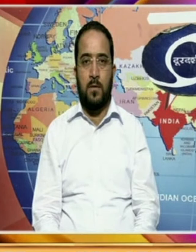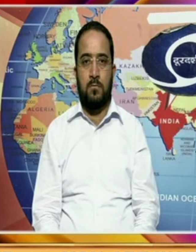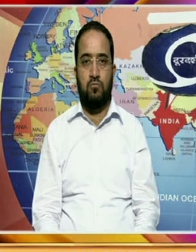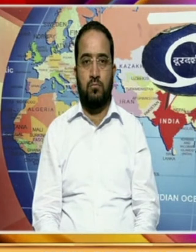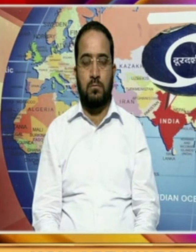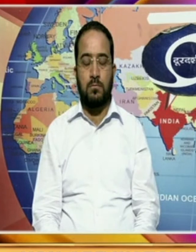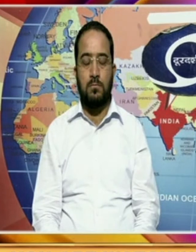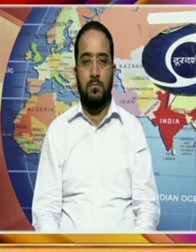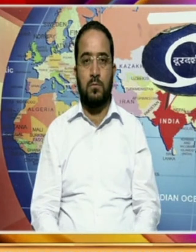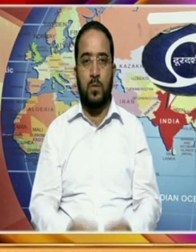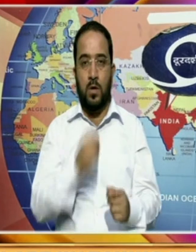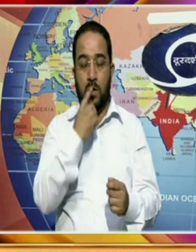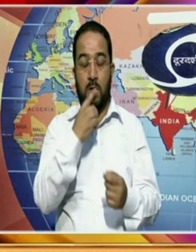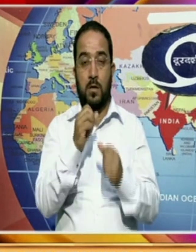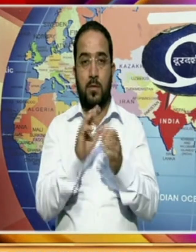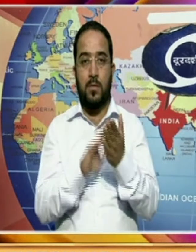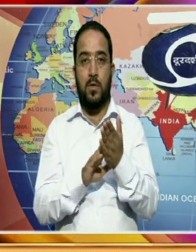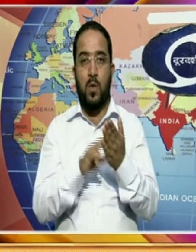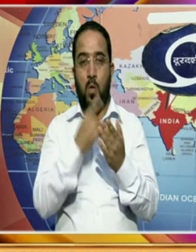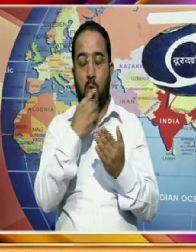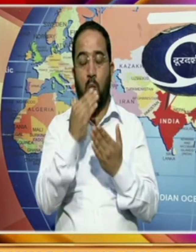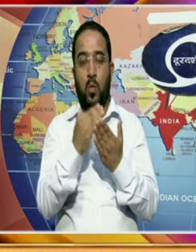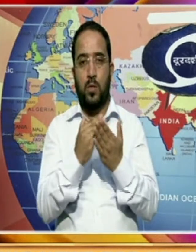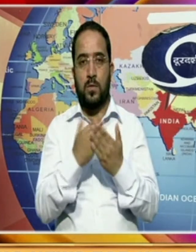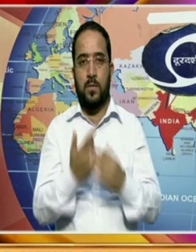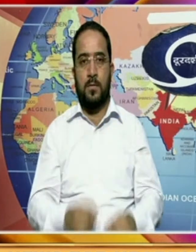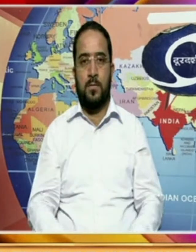ताकि उनका भरपूर फायदा आवाम को हासिल हो सके।